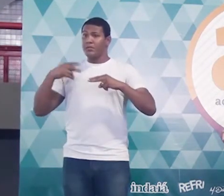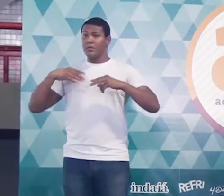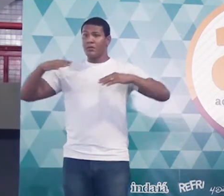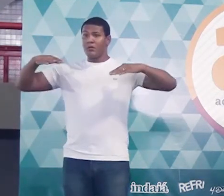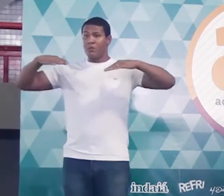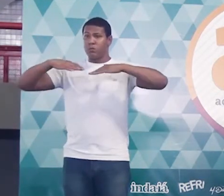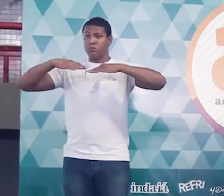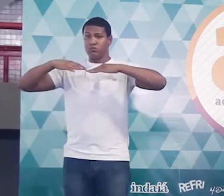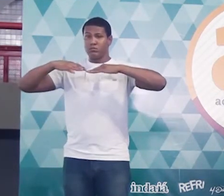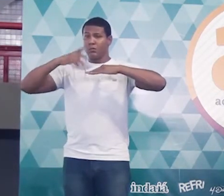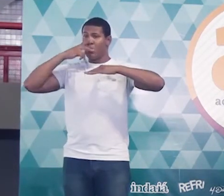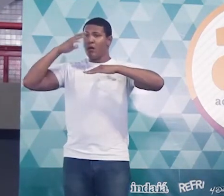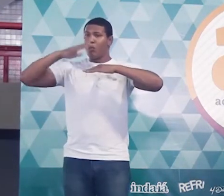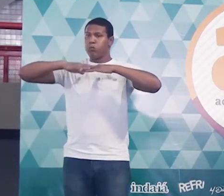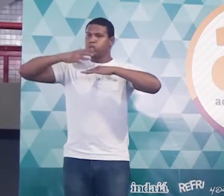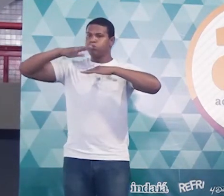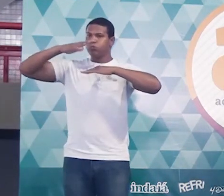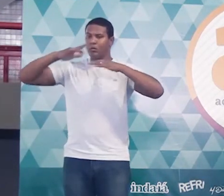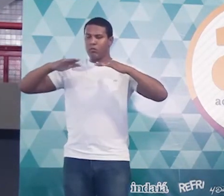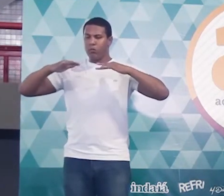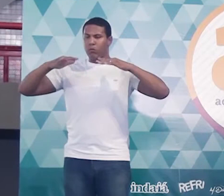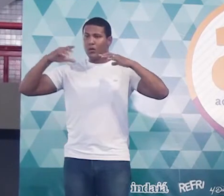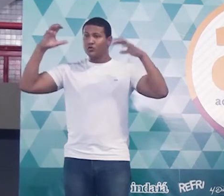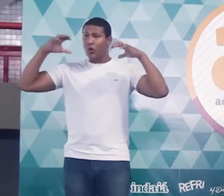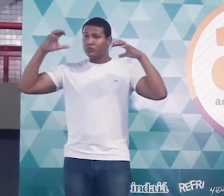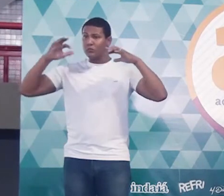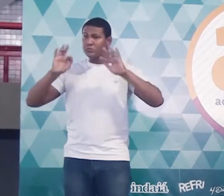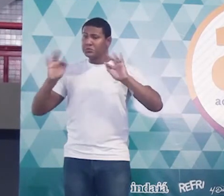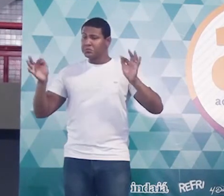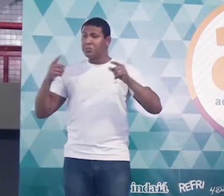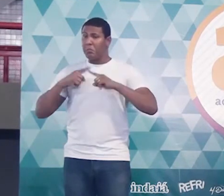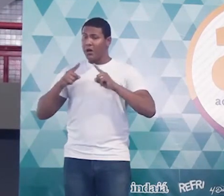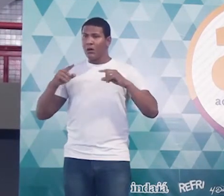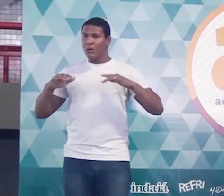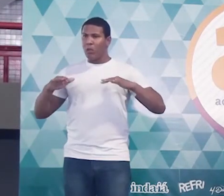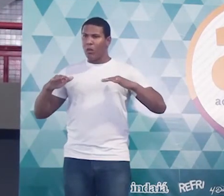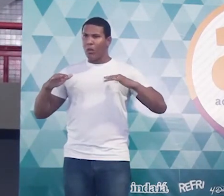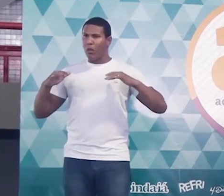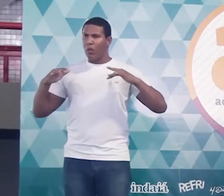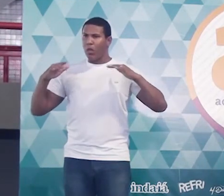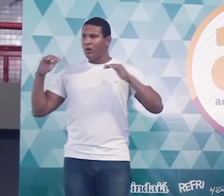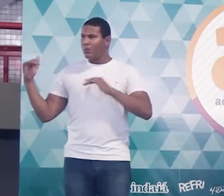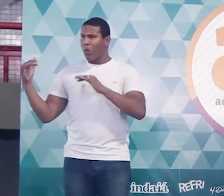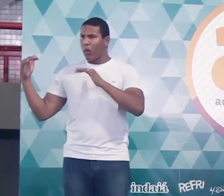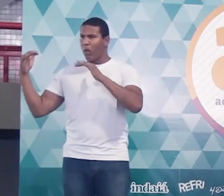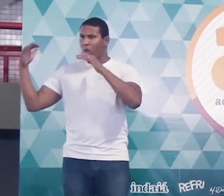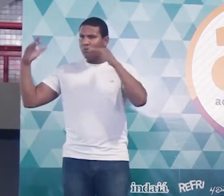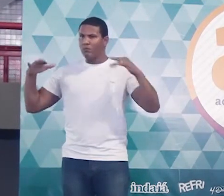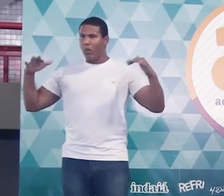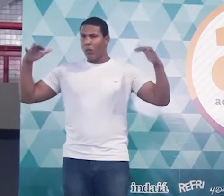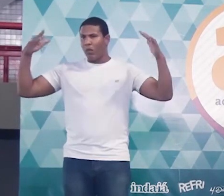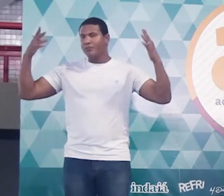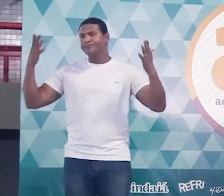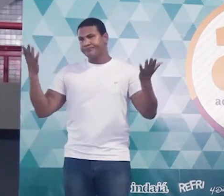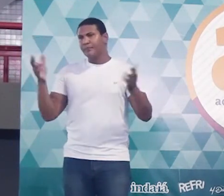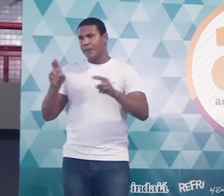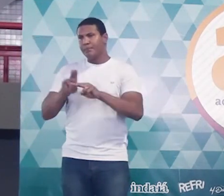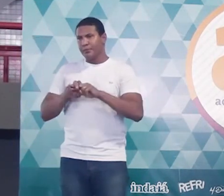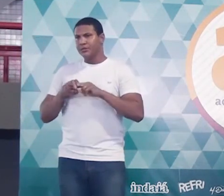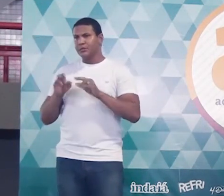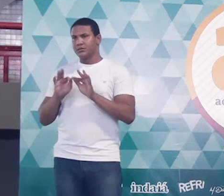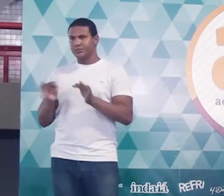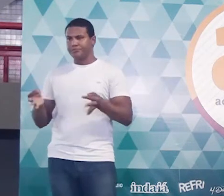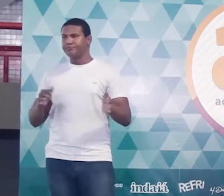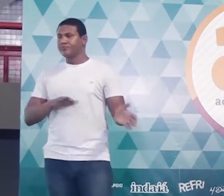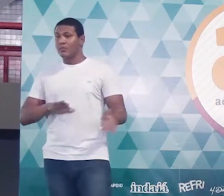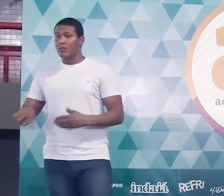ficam inundando aquela parte. Aqui no Ceará, é porque a gente é chato. Eu trabalhava